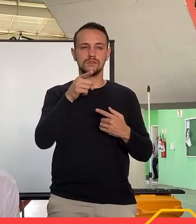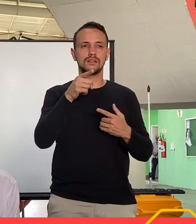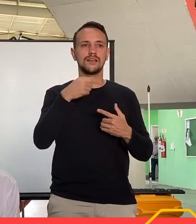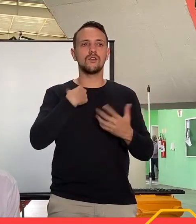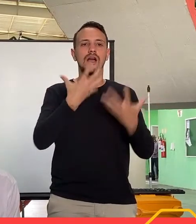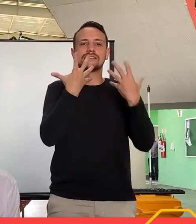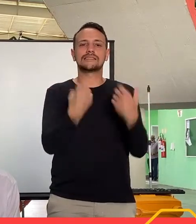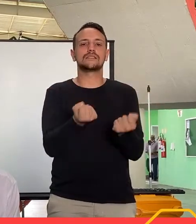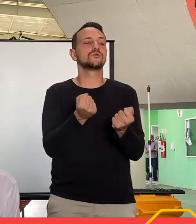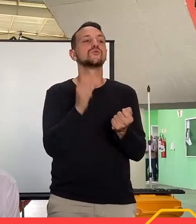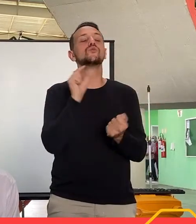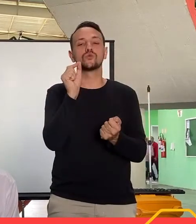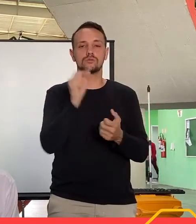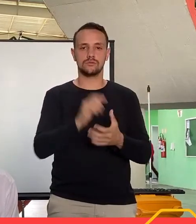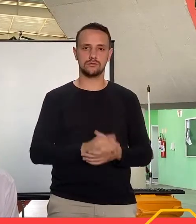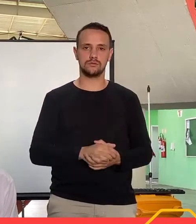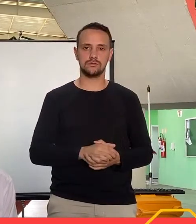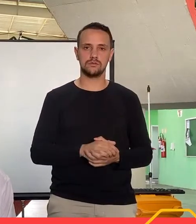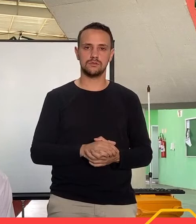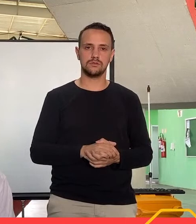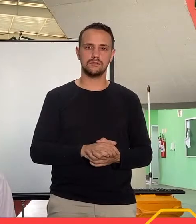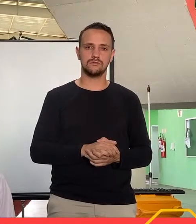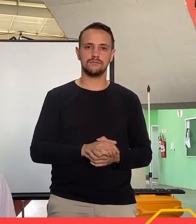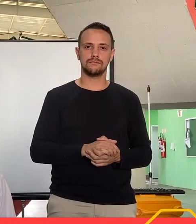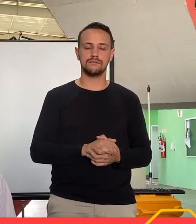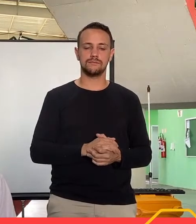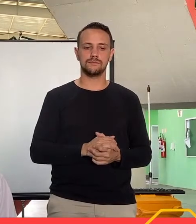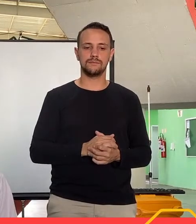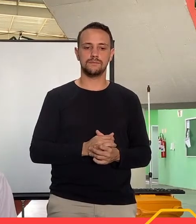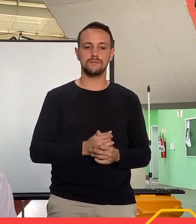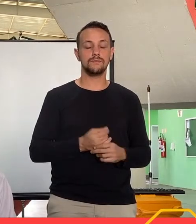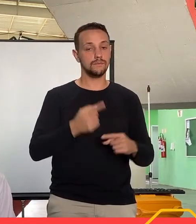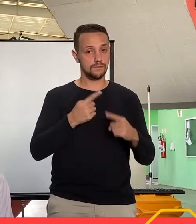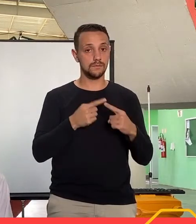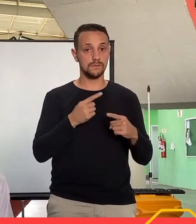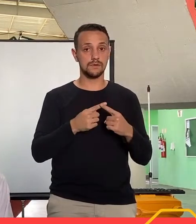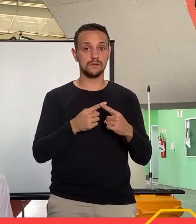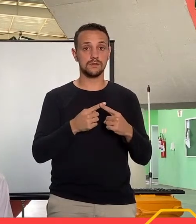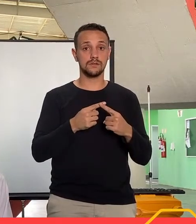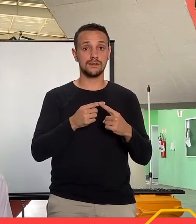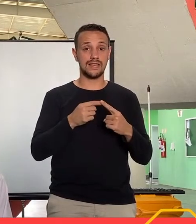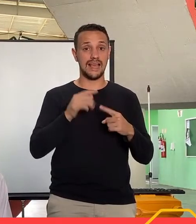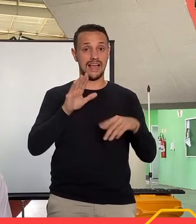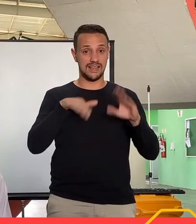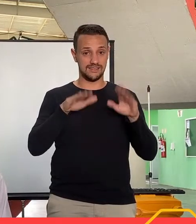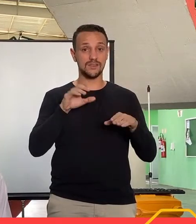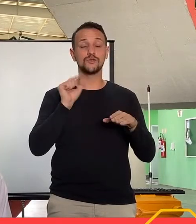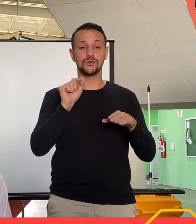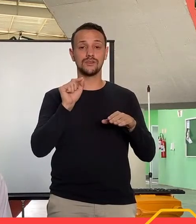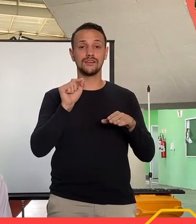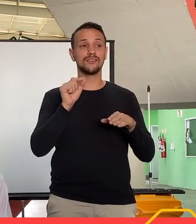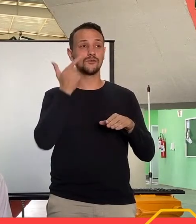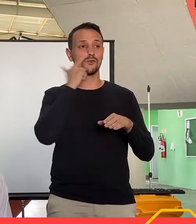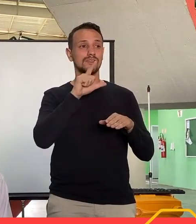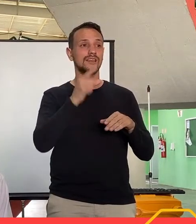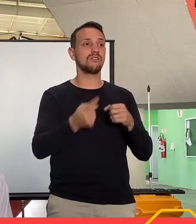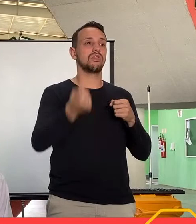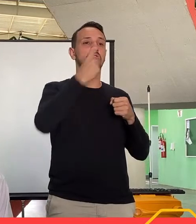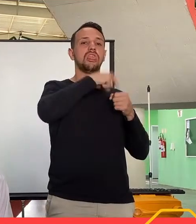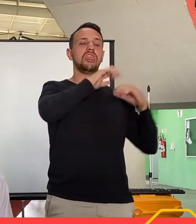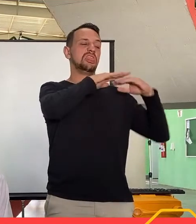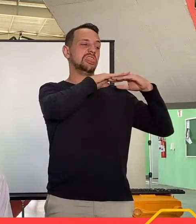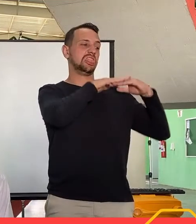né? Porque está muito evidente que é possível remar para trás também, é possível dar marcha ré